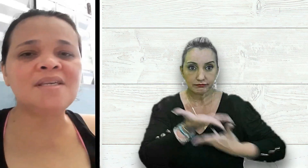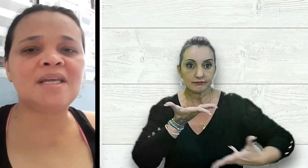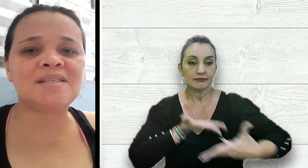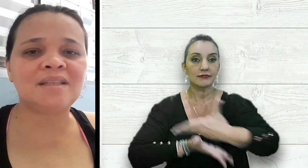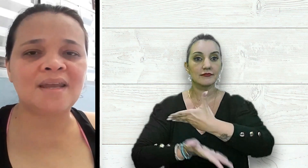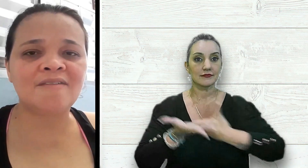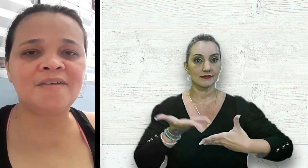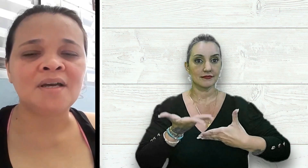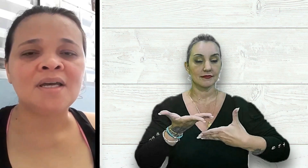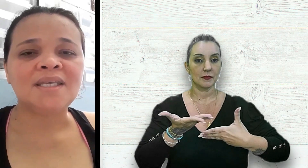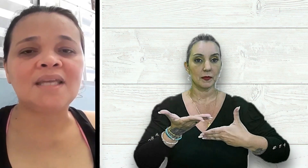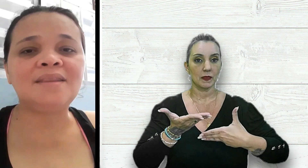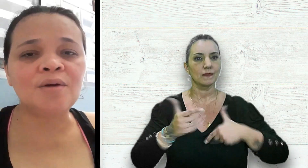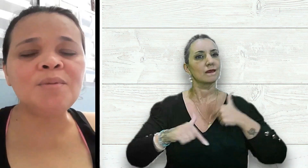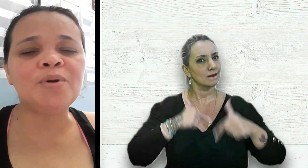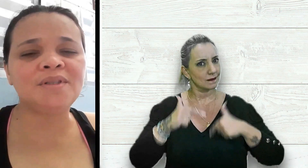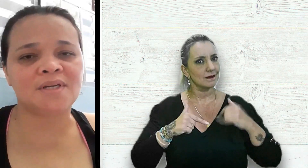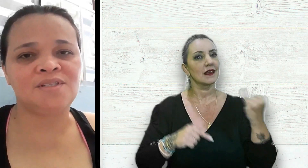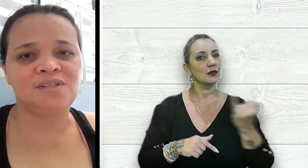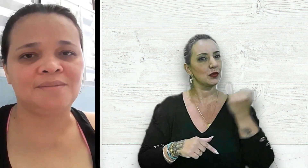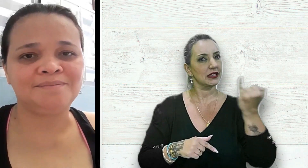nessa tarefa que é tão importante.